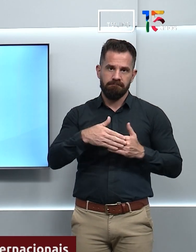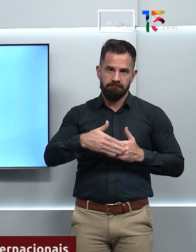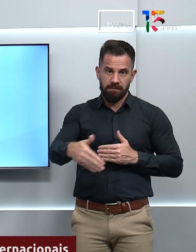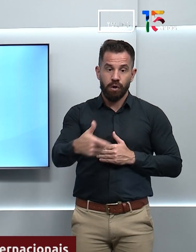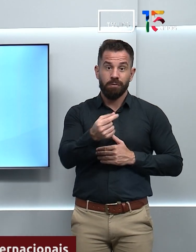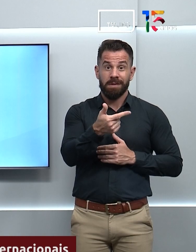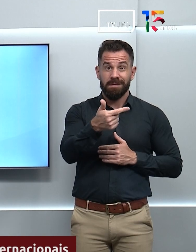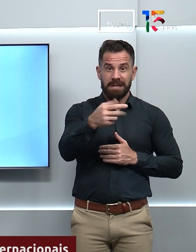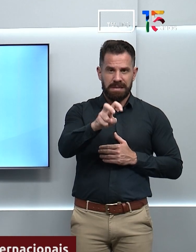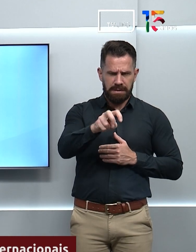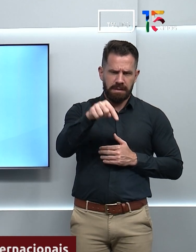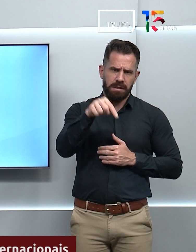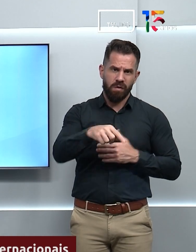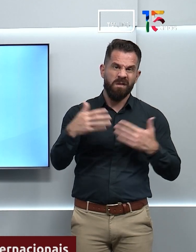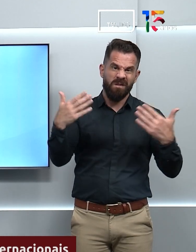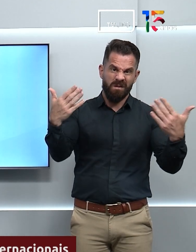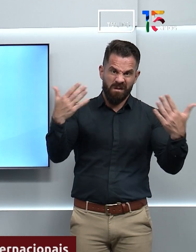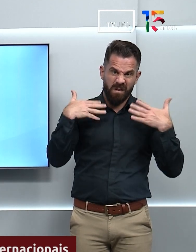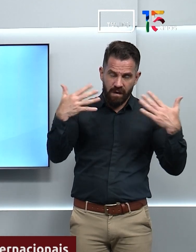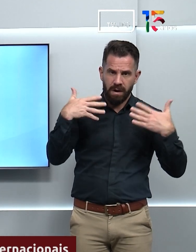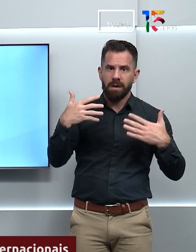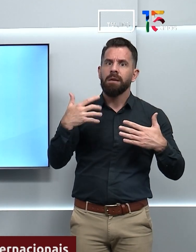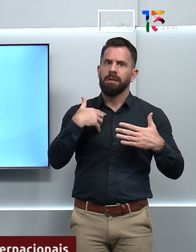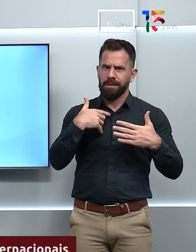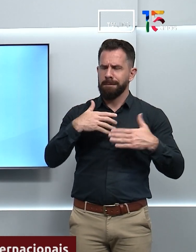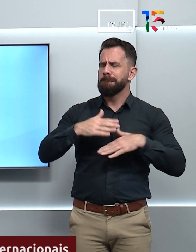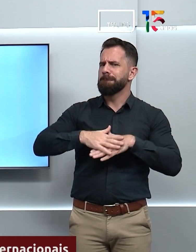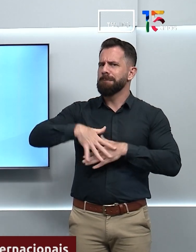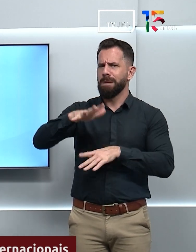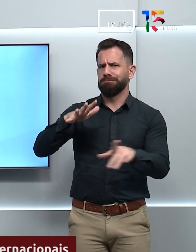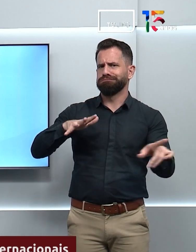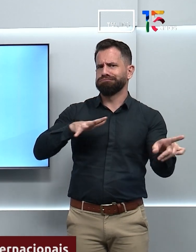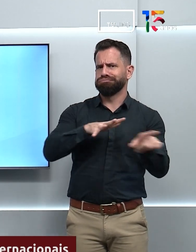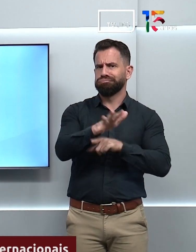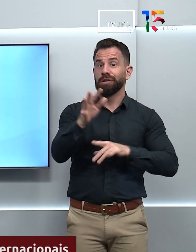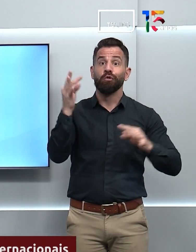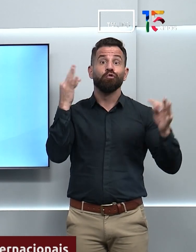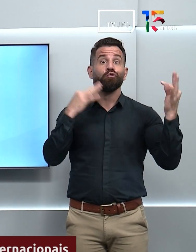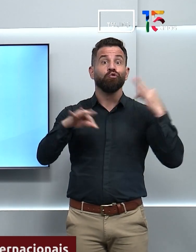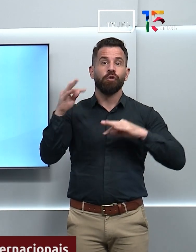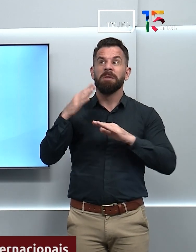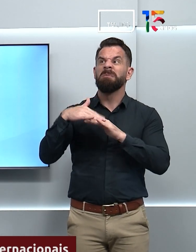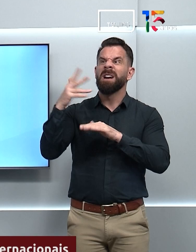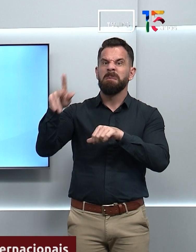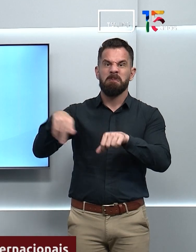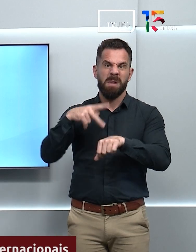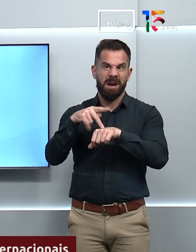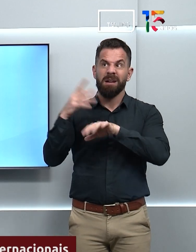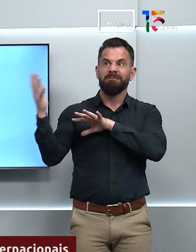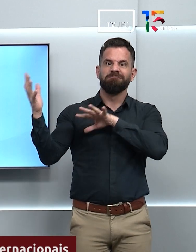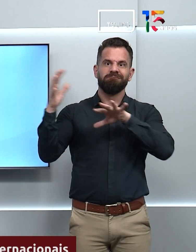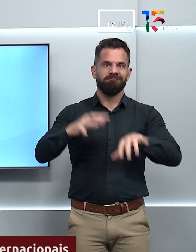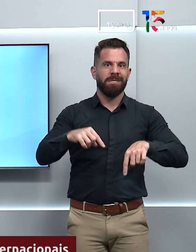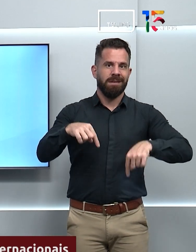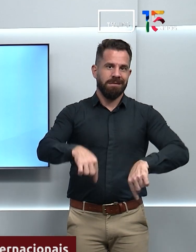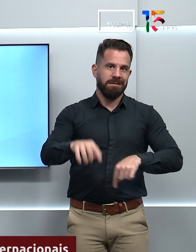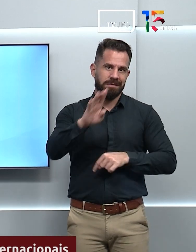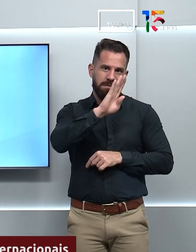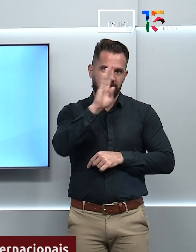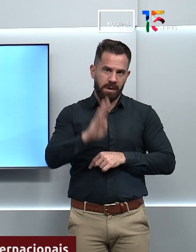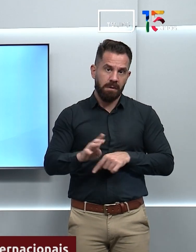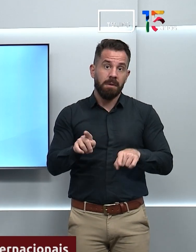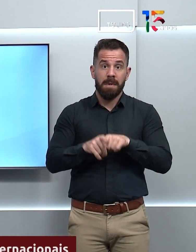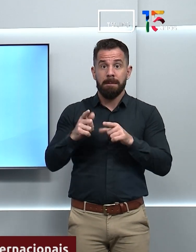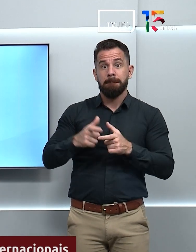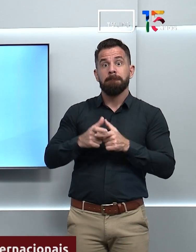de 2025 registre recordes de turismo internacional. Isso quer dizer um aumento na demanda por voos